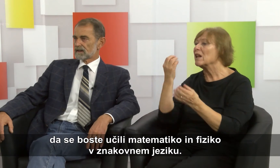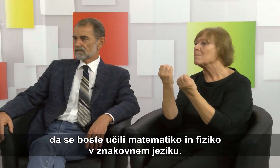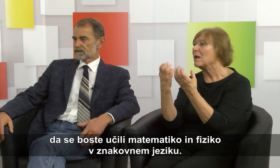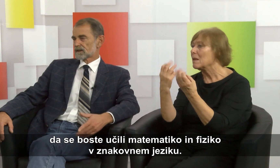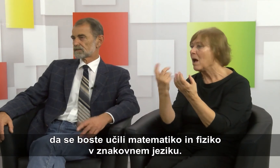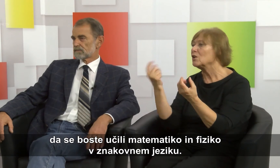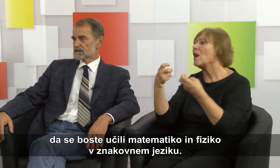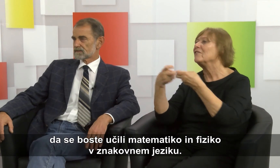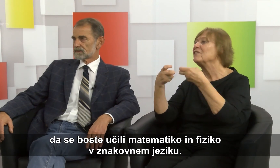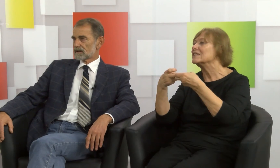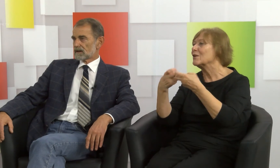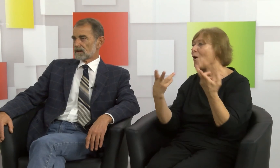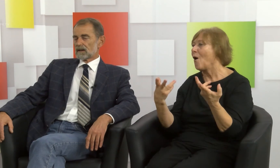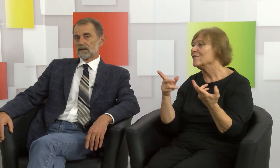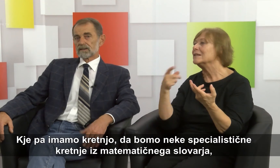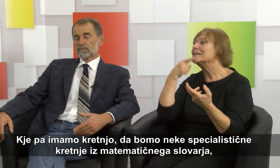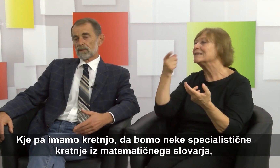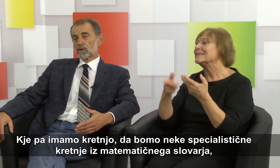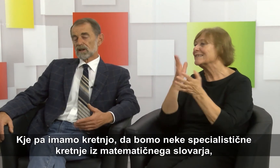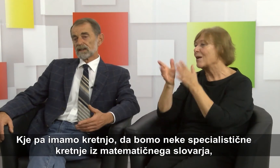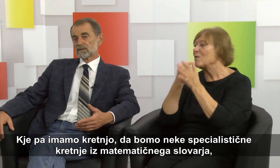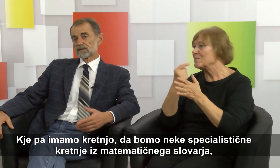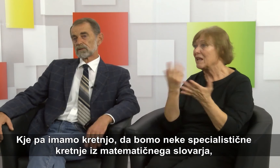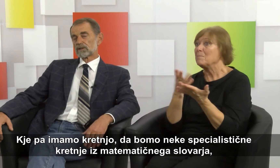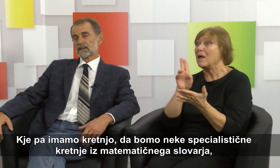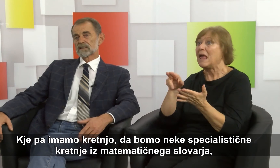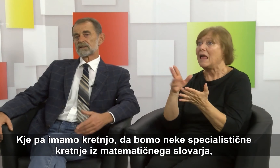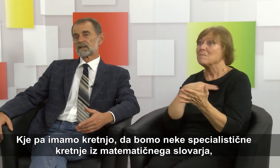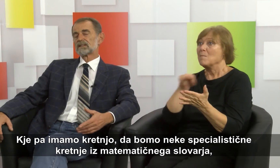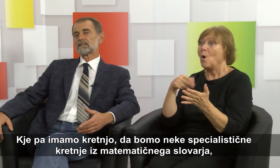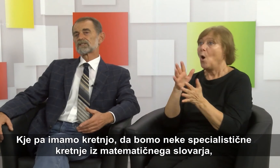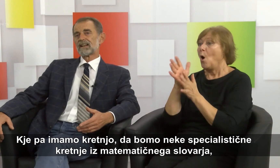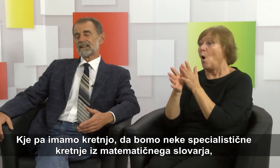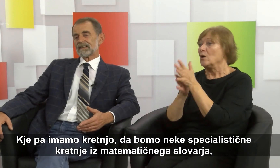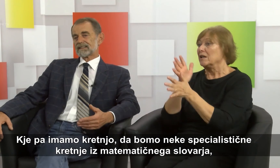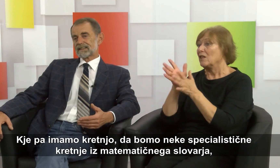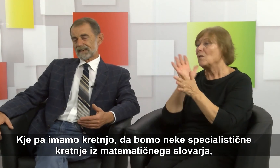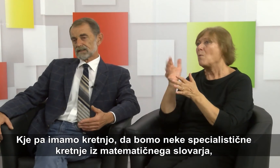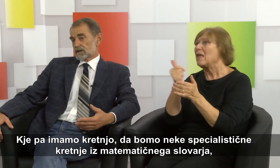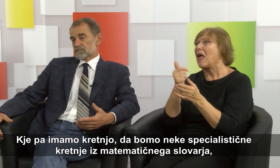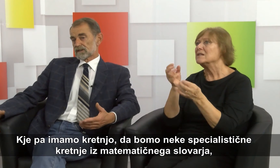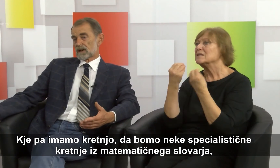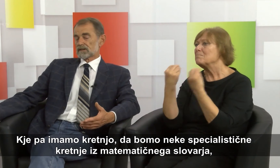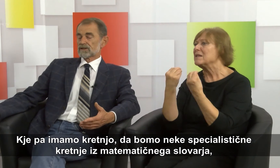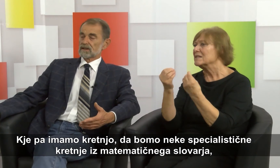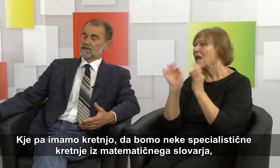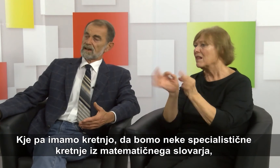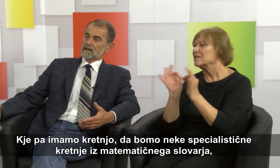v znakovnem jeziku. Kje pa imamo kretno, da bomo neke specialistične kretnje iz matematičnega slovarja,